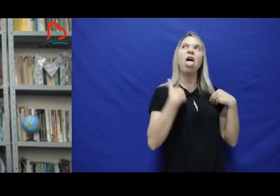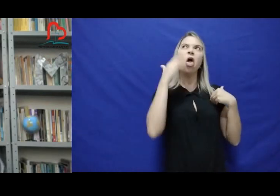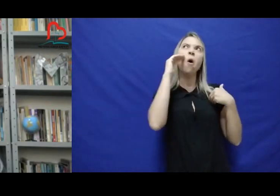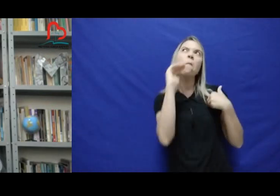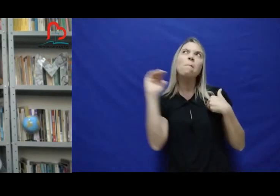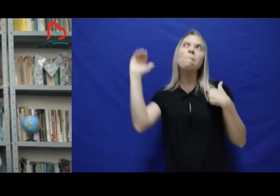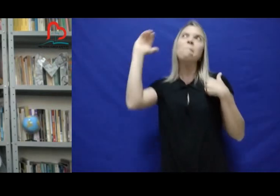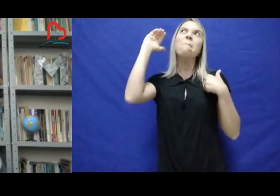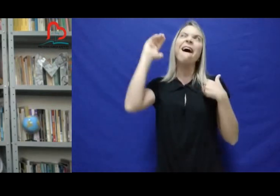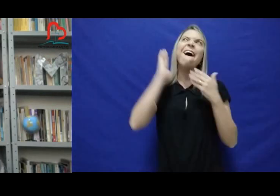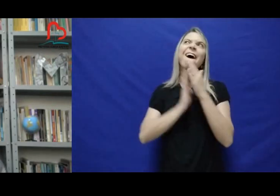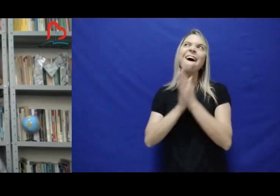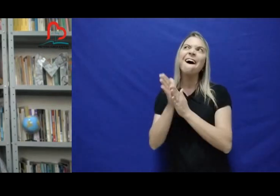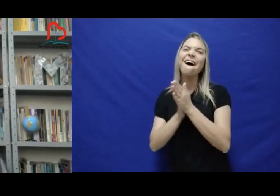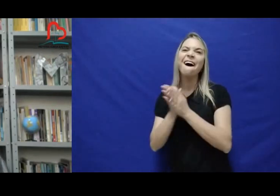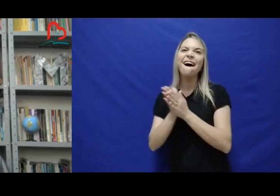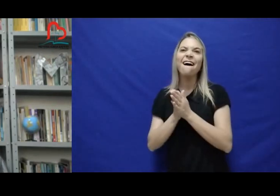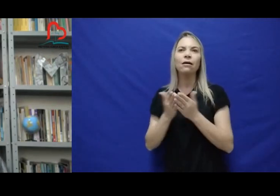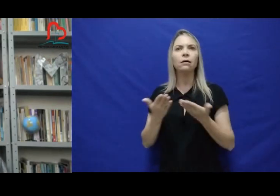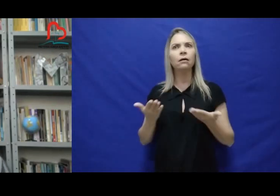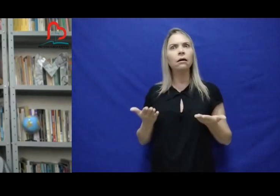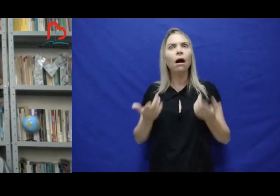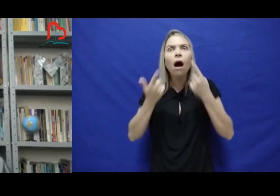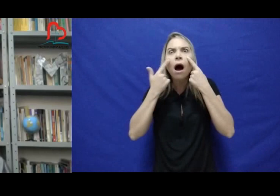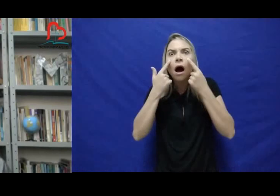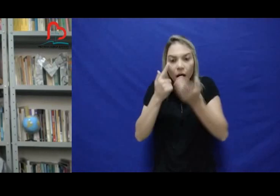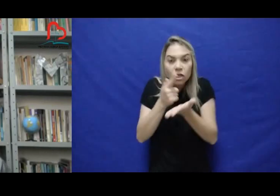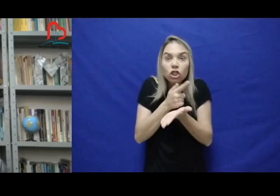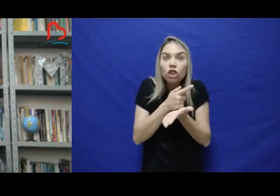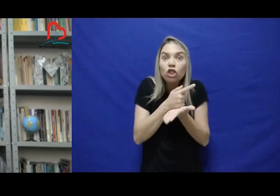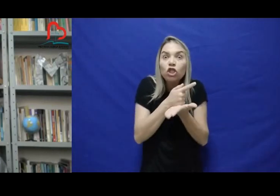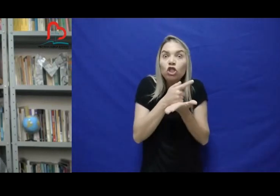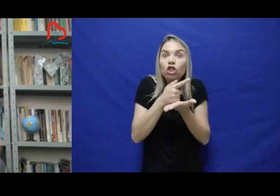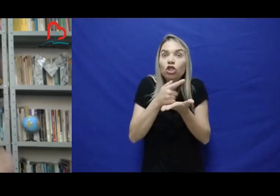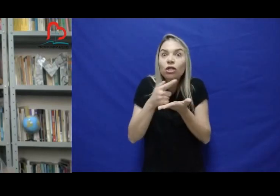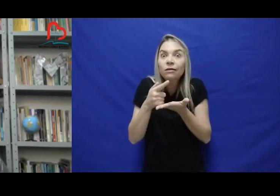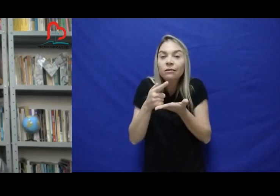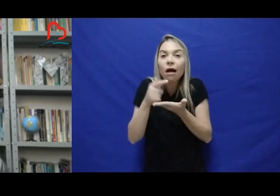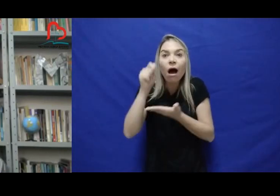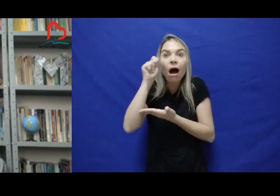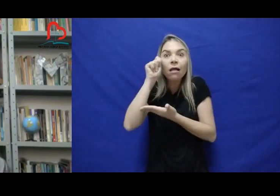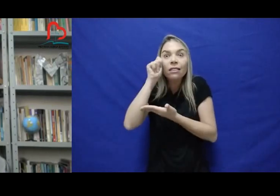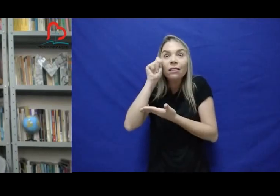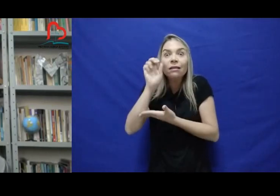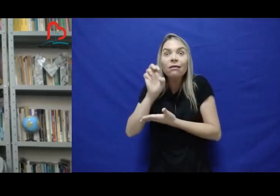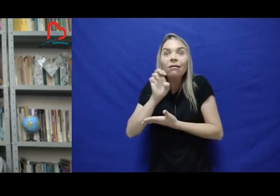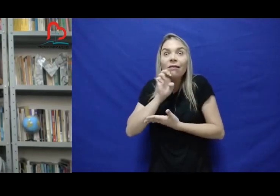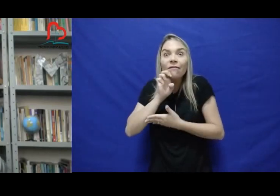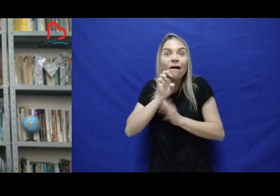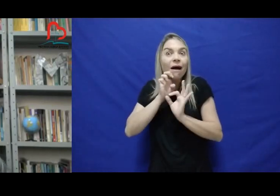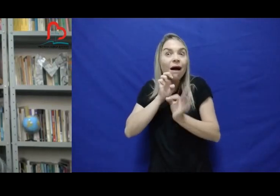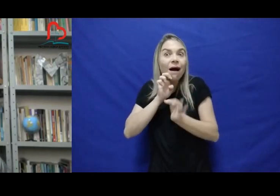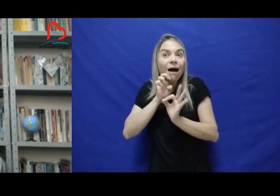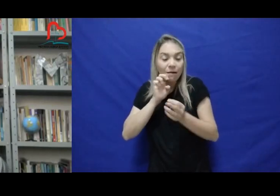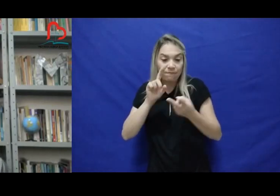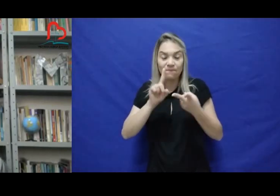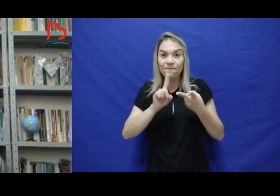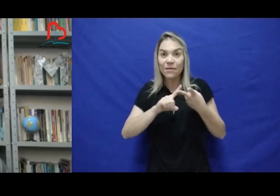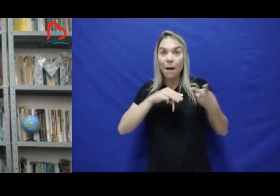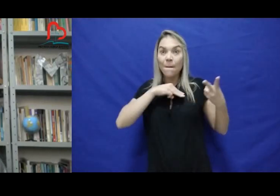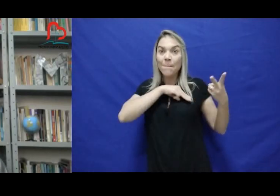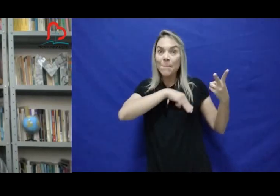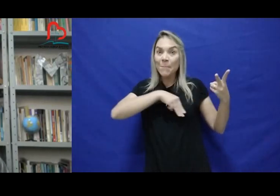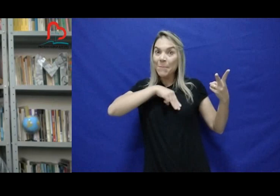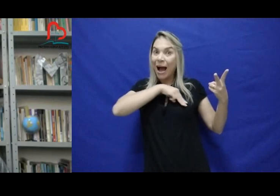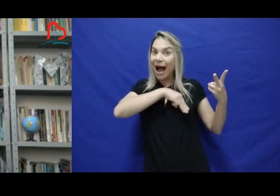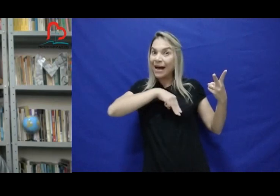me concebeu. Notem, meus irmãos, como a palavra de Deus, de um modo impressionante, em Gênesis, ao apresentar o primeiro Adão e